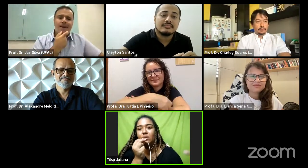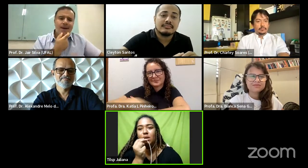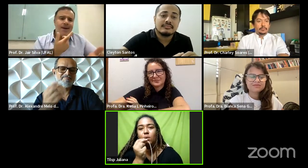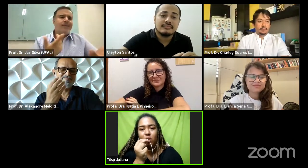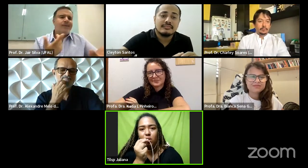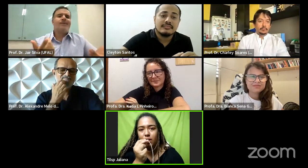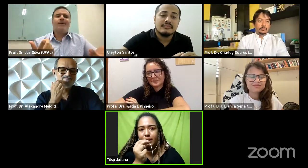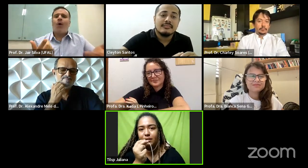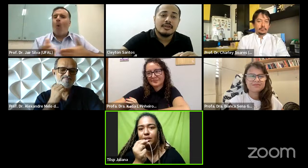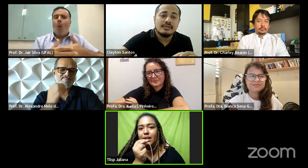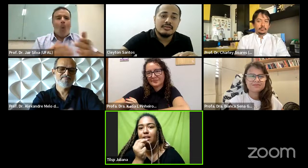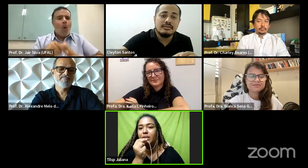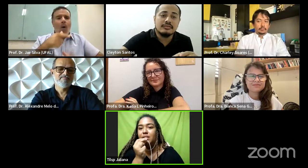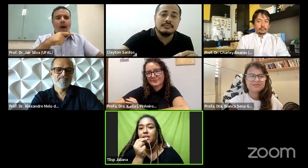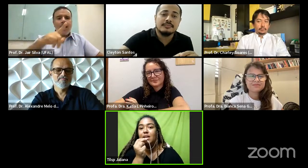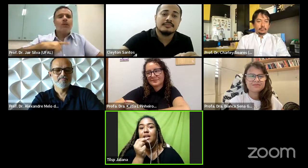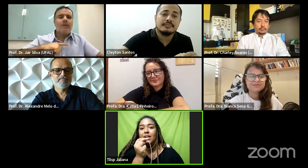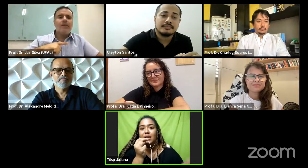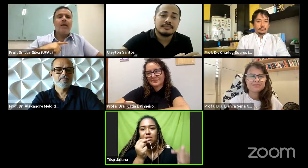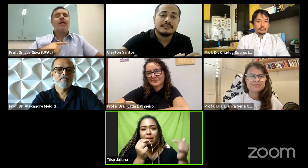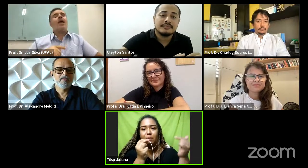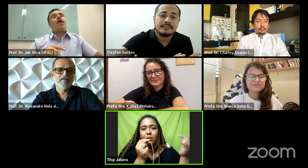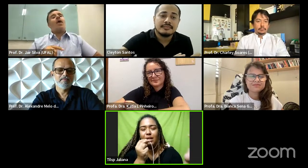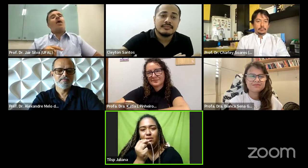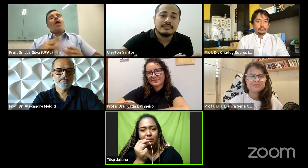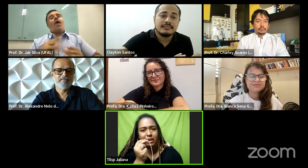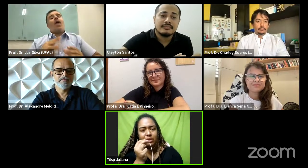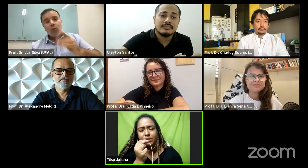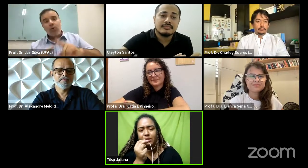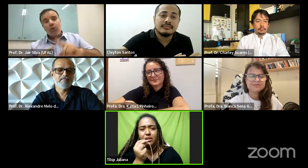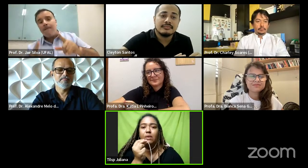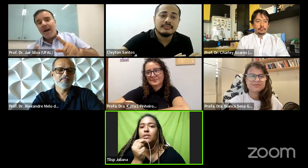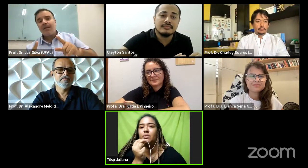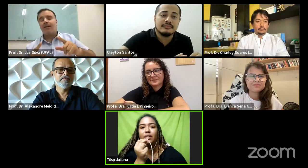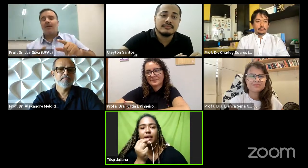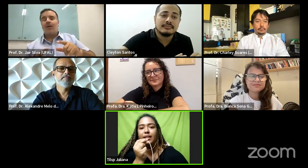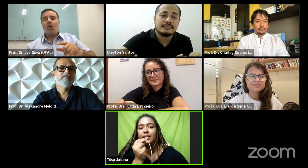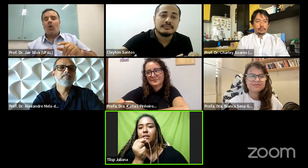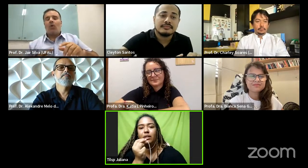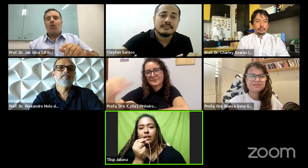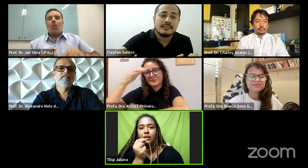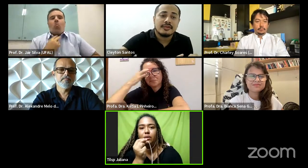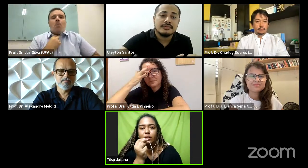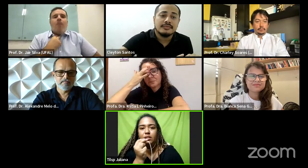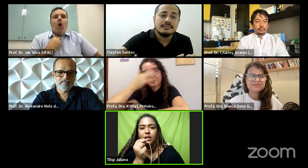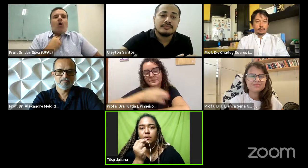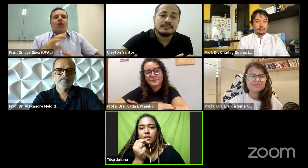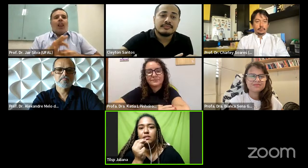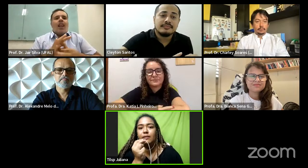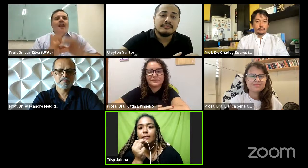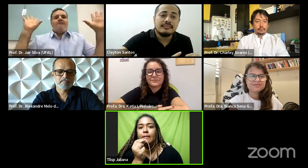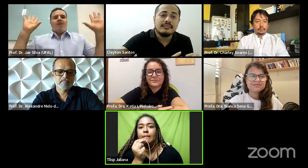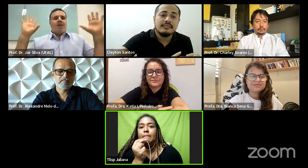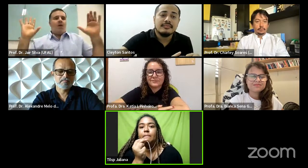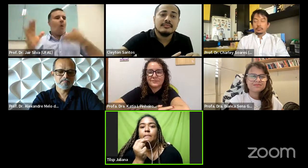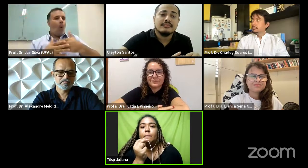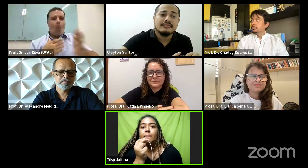nessa redução que ocorre dentro da Libras. E isso é apontado também em outras línguas, em inglês e outras